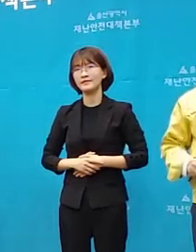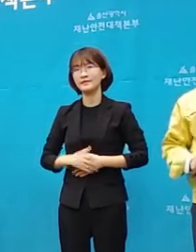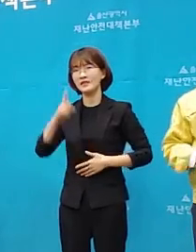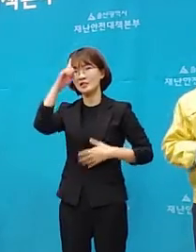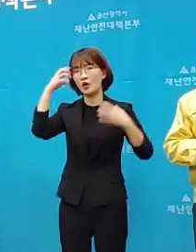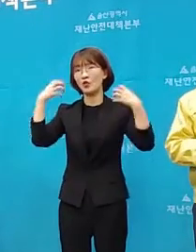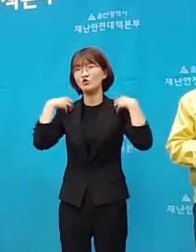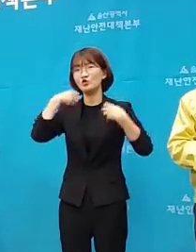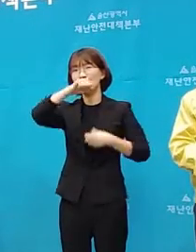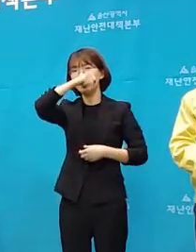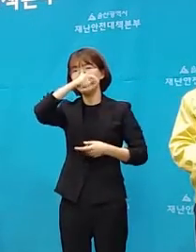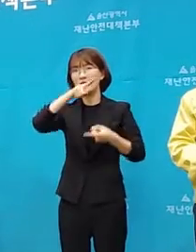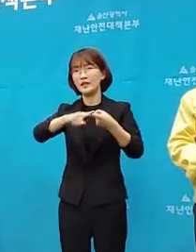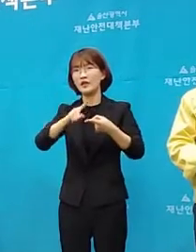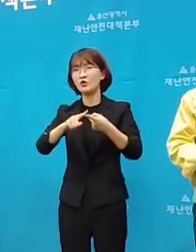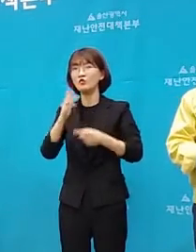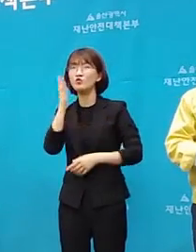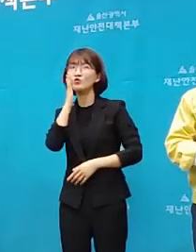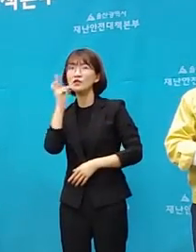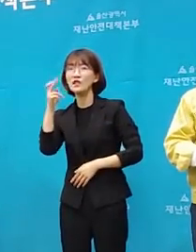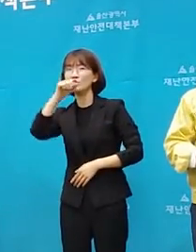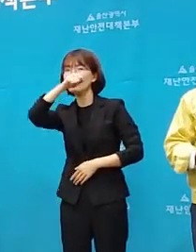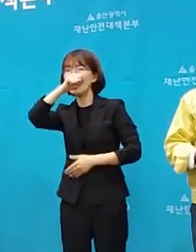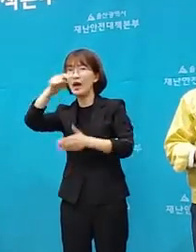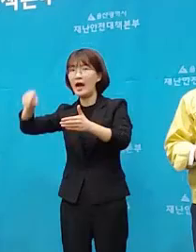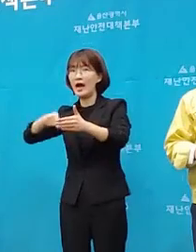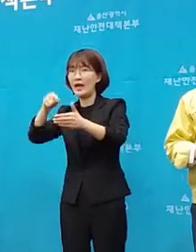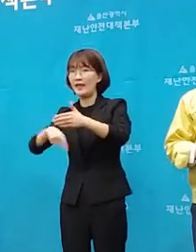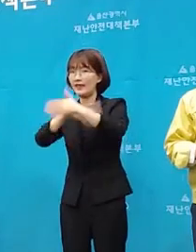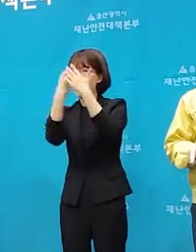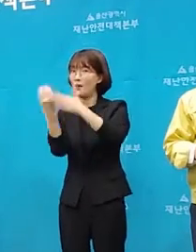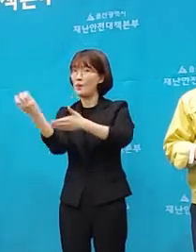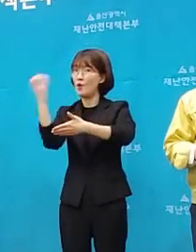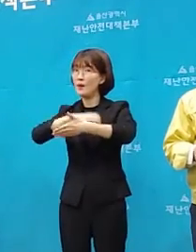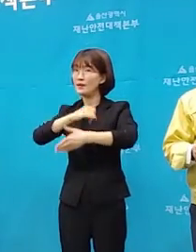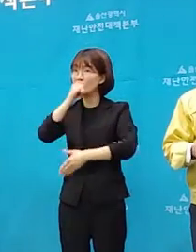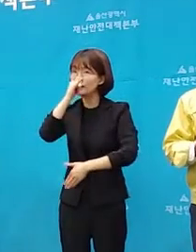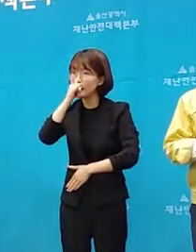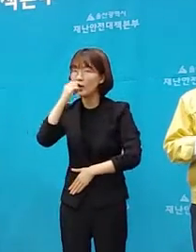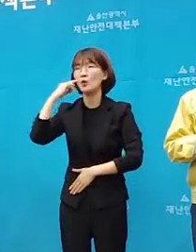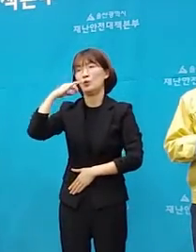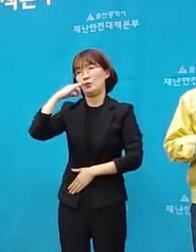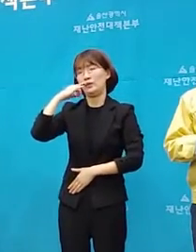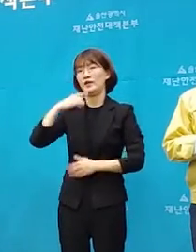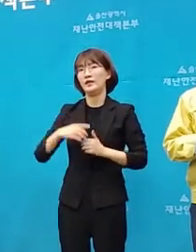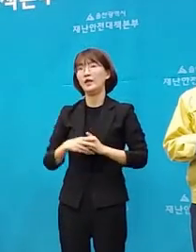정부 추경이 이번에 우리 울산시 추경 예산안에 다 반영이 되어 있는지 궁금하고요.